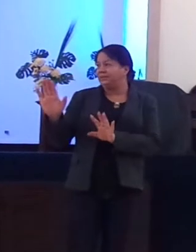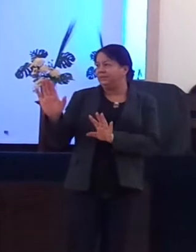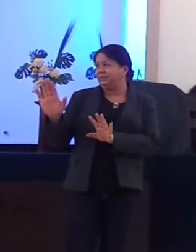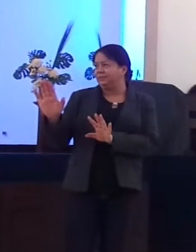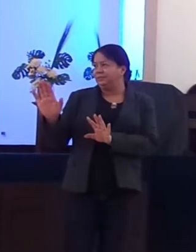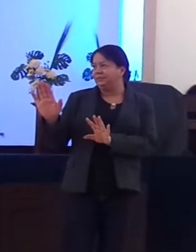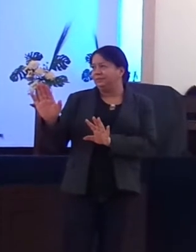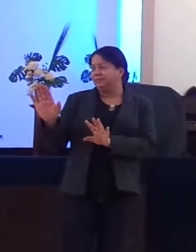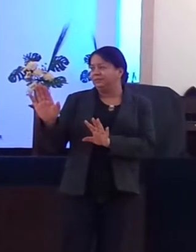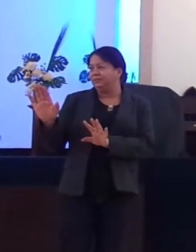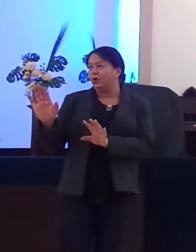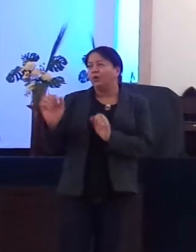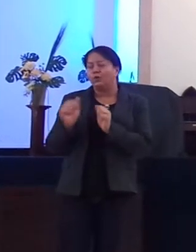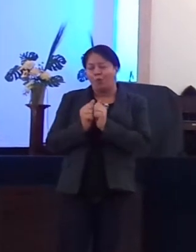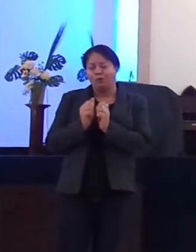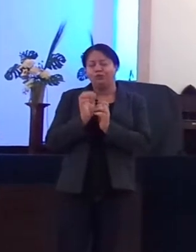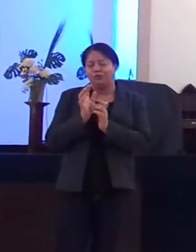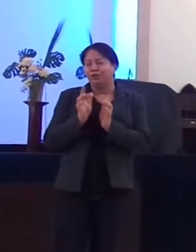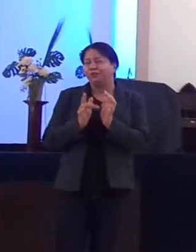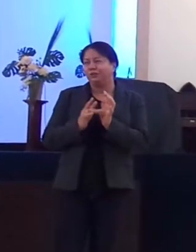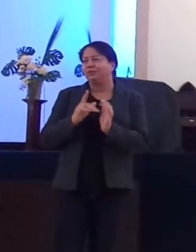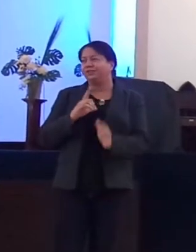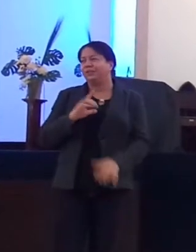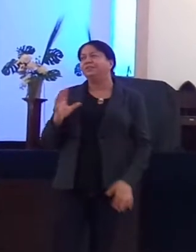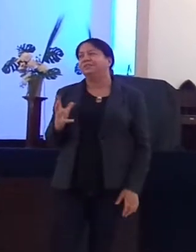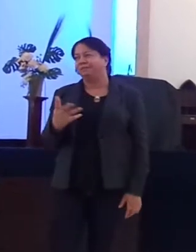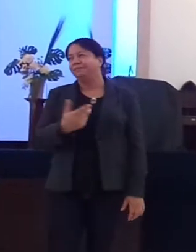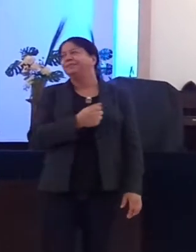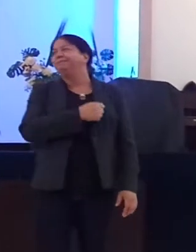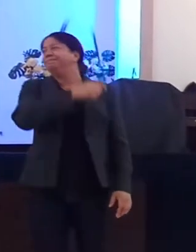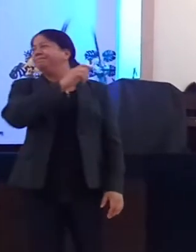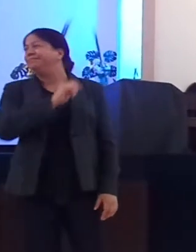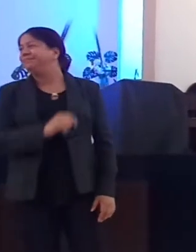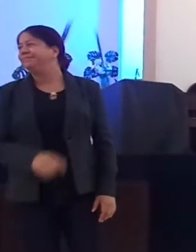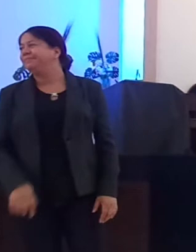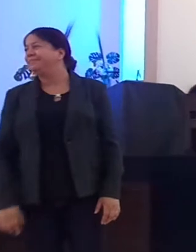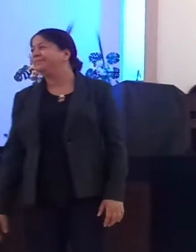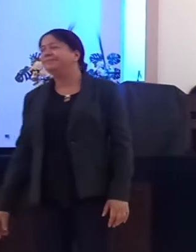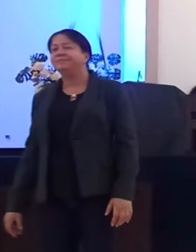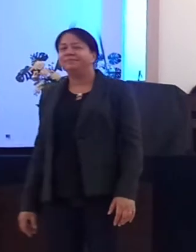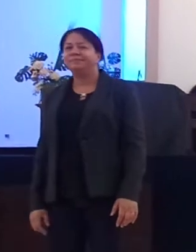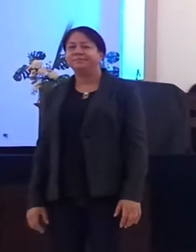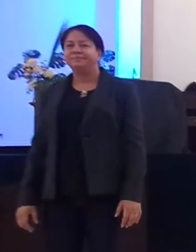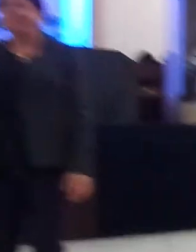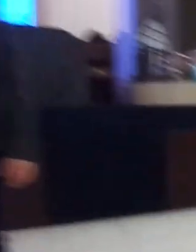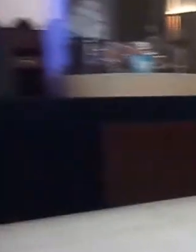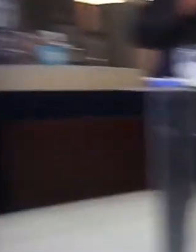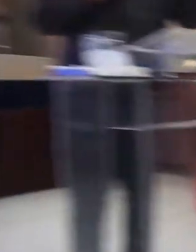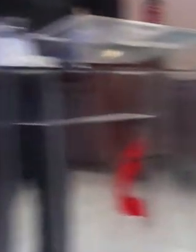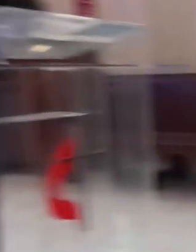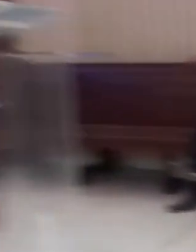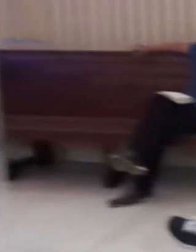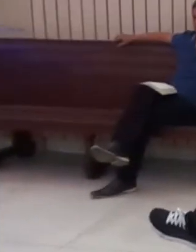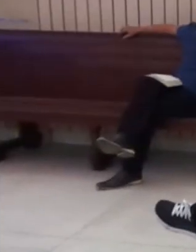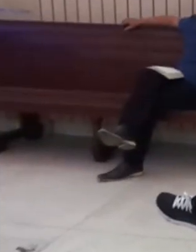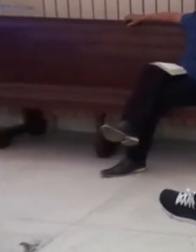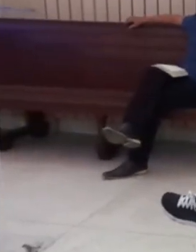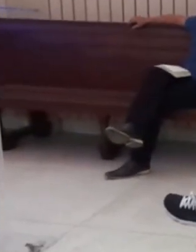mas em Jesus há redenção. Glória a Deus. Ele inverte a